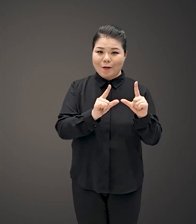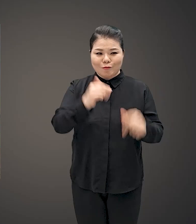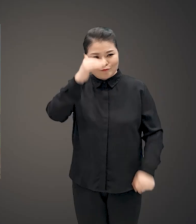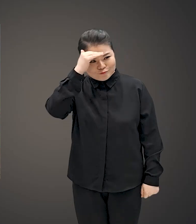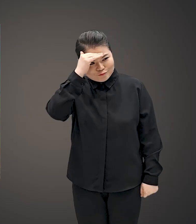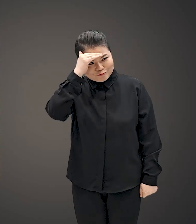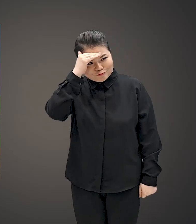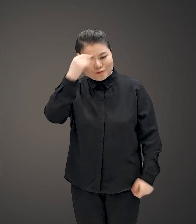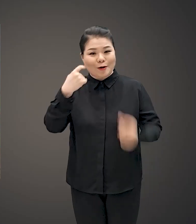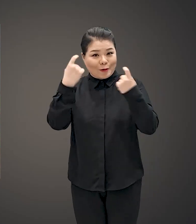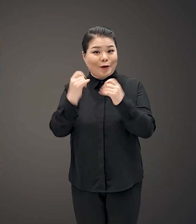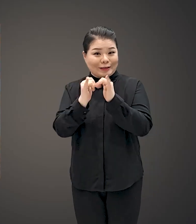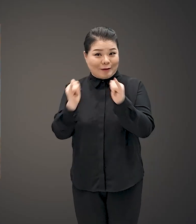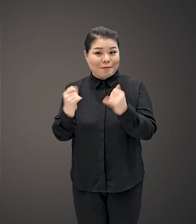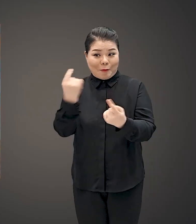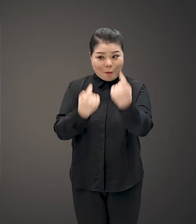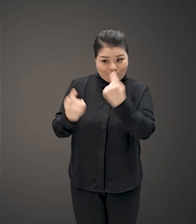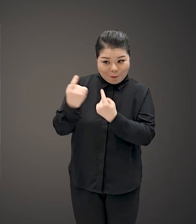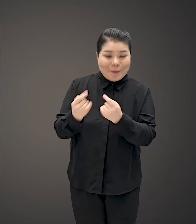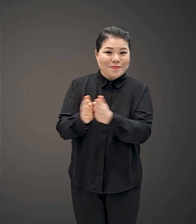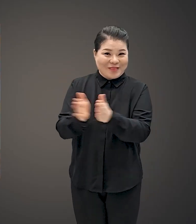몰려들었어.